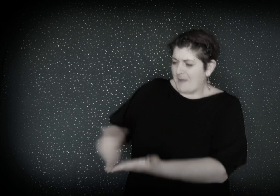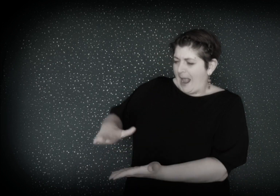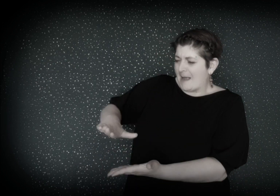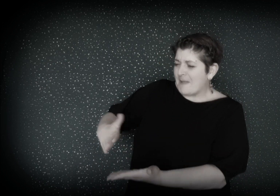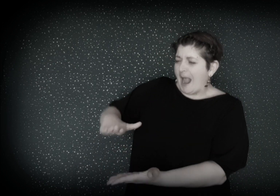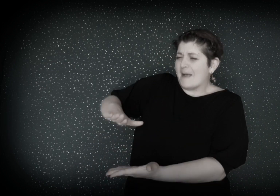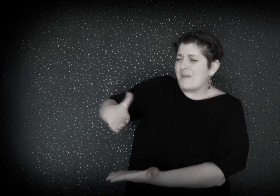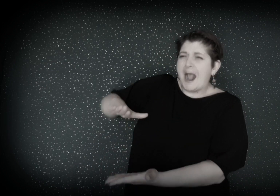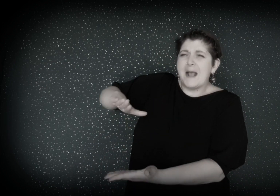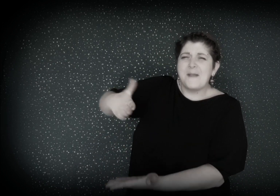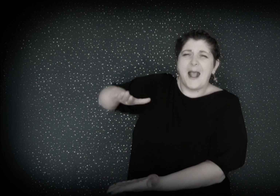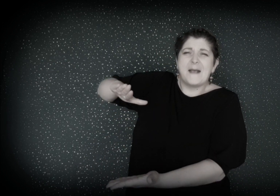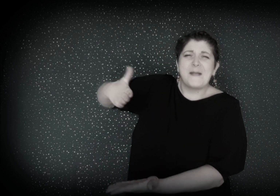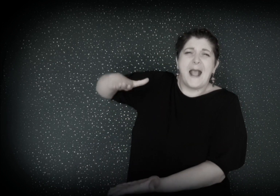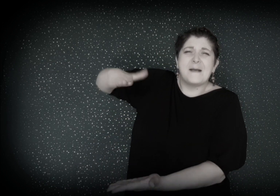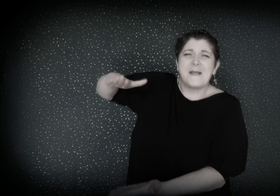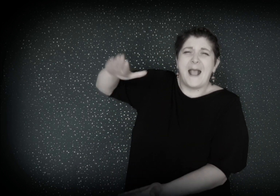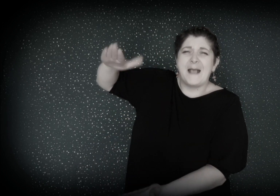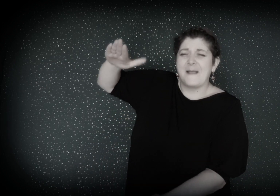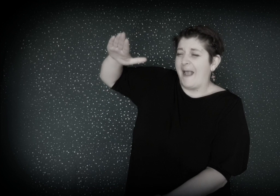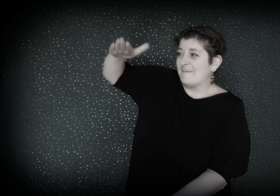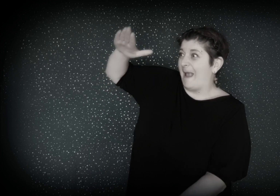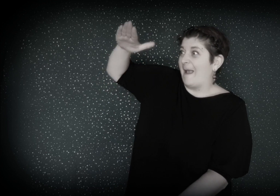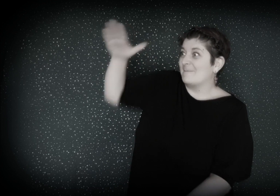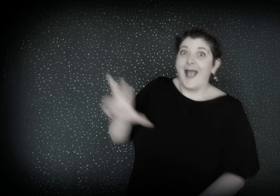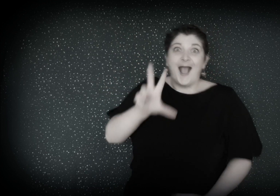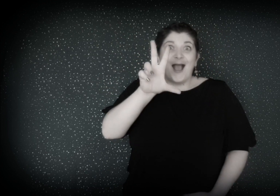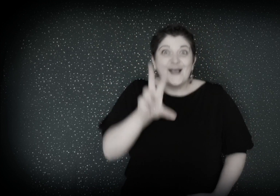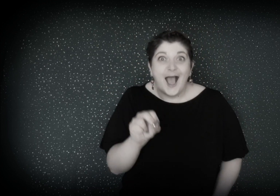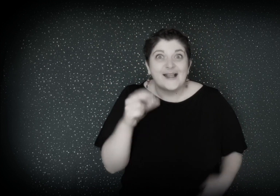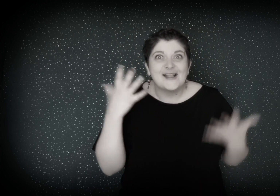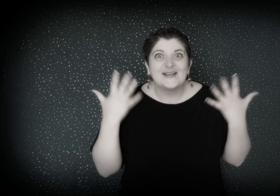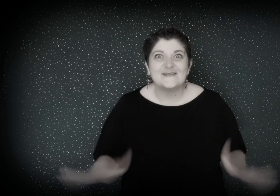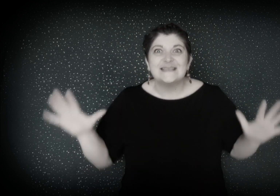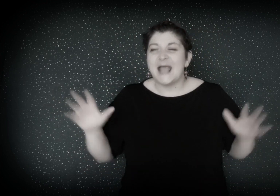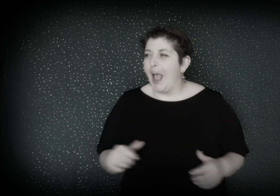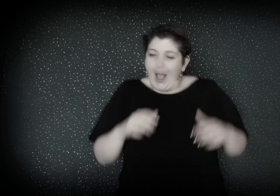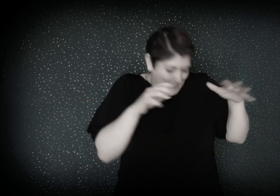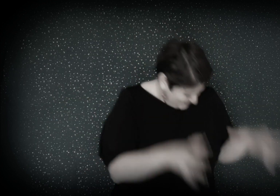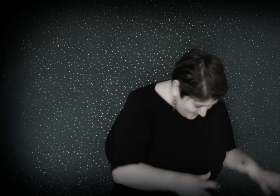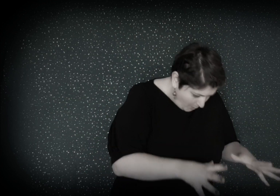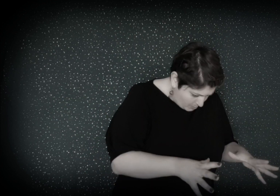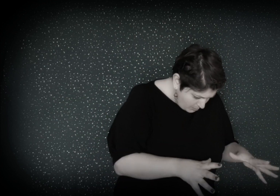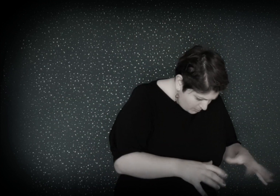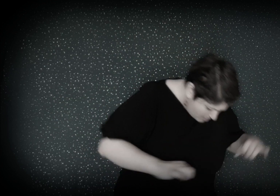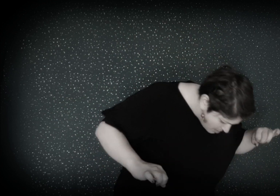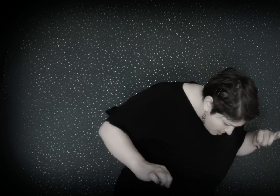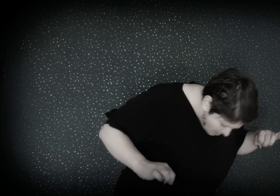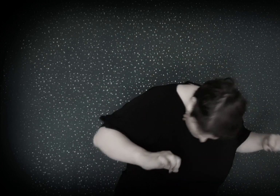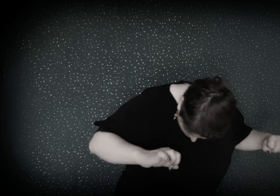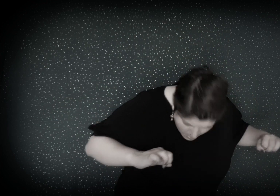Bientôt, elle eut 30 petits pulls et plus aucune pelote.